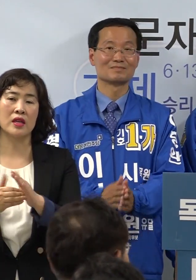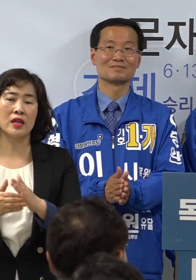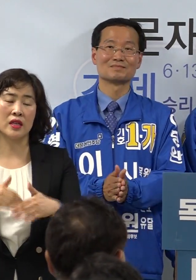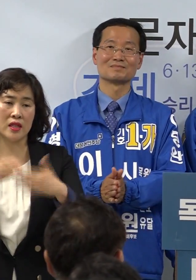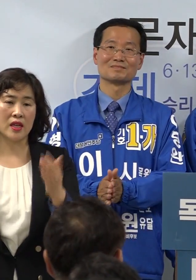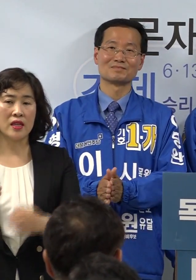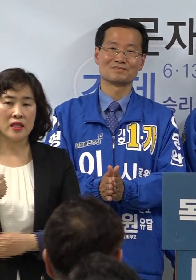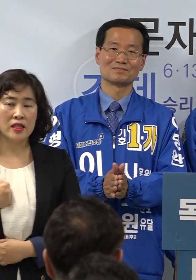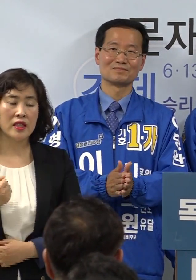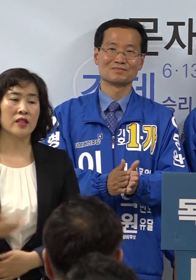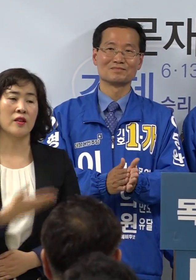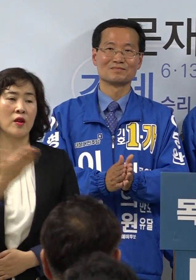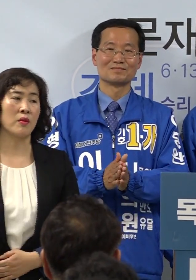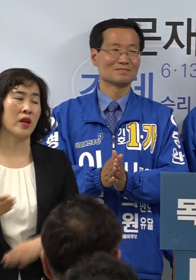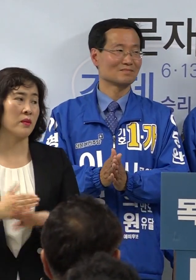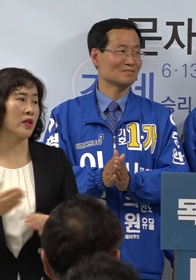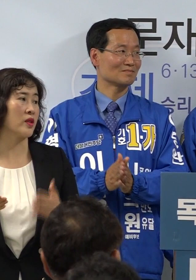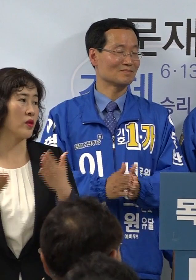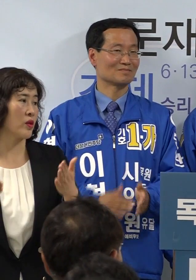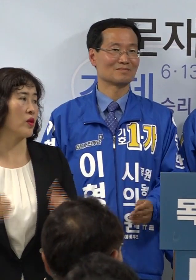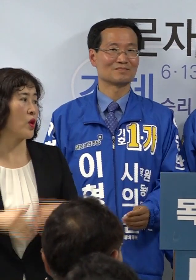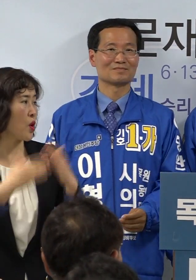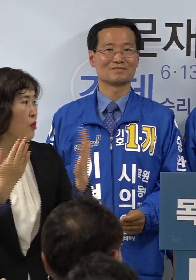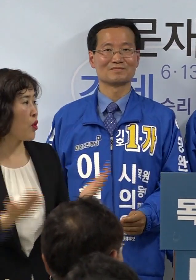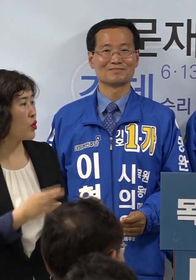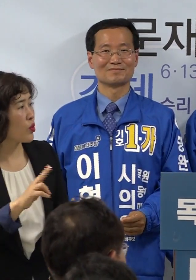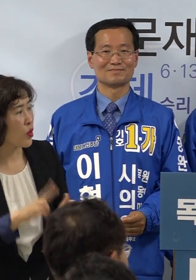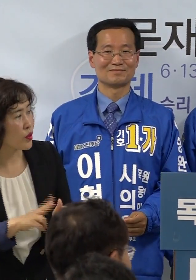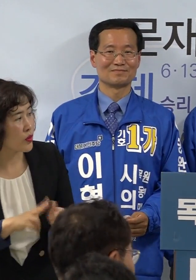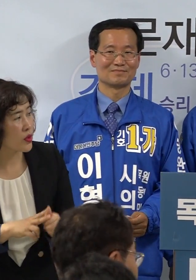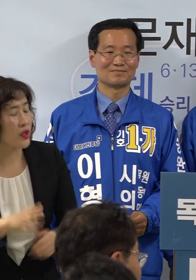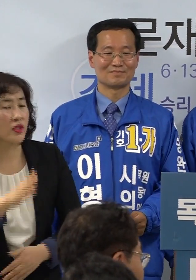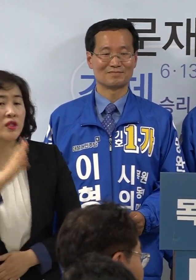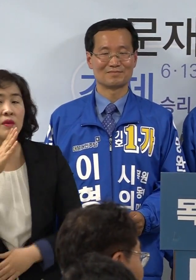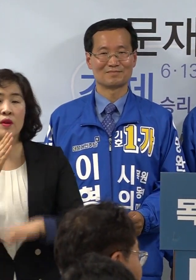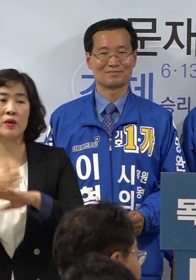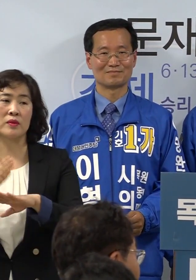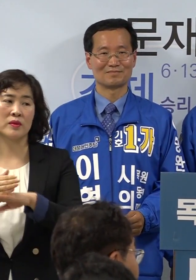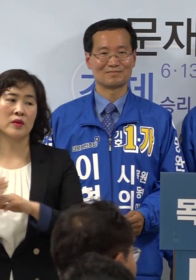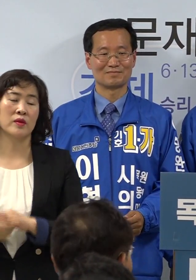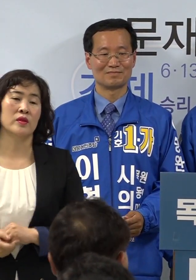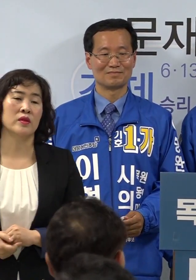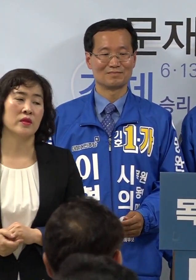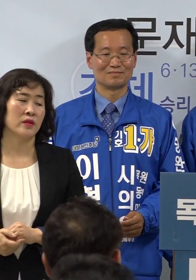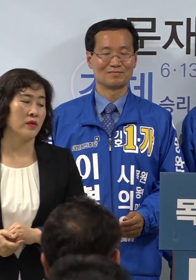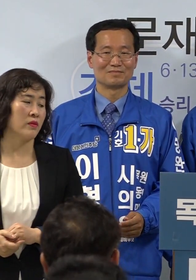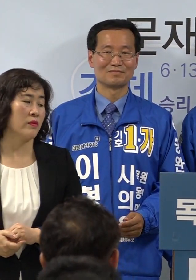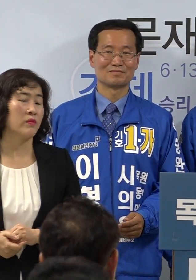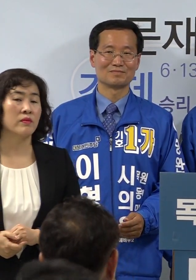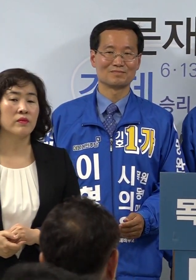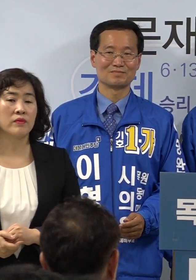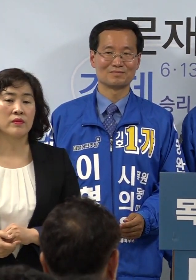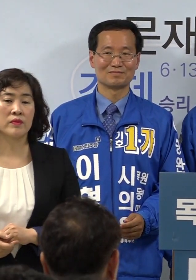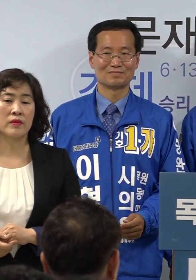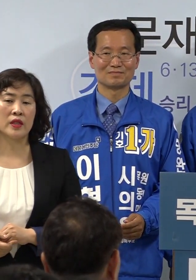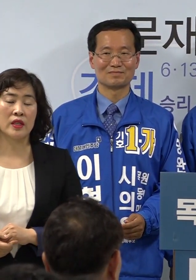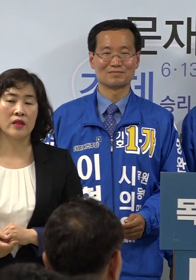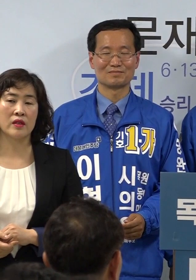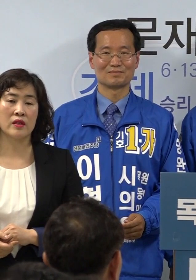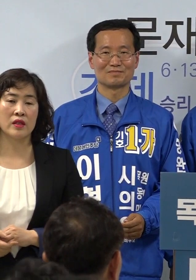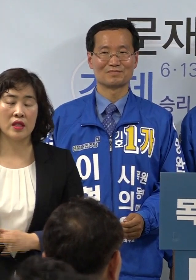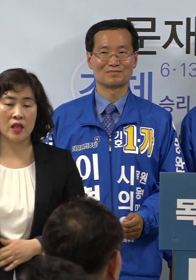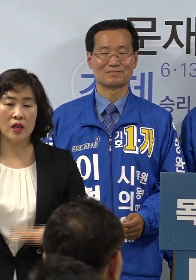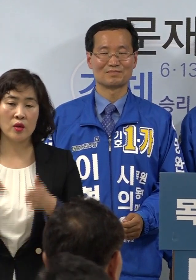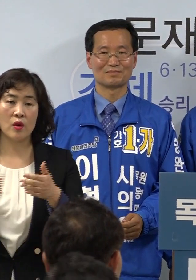동지 여러분께 감사드리고 여기 뒤에 계시는 모든 후보님들 정말 고맙습니다. 그리고 우리 백악원 전